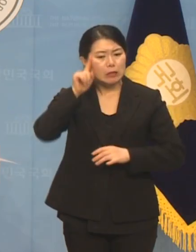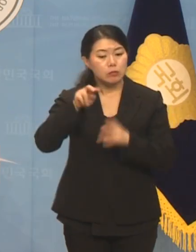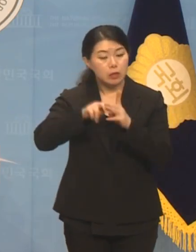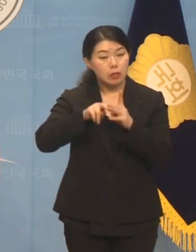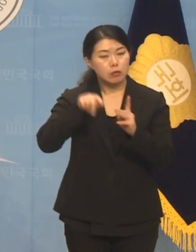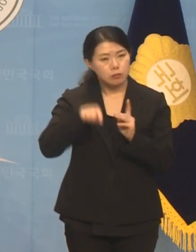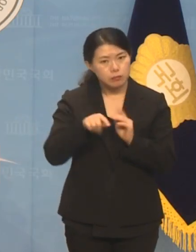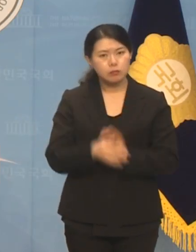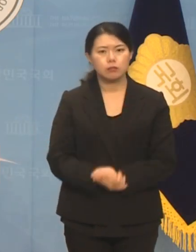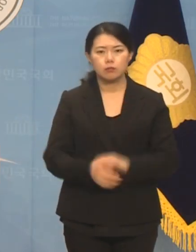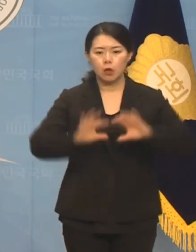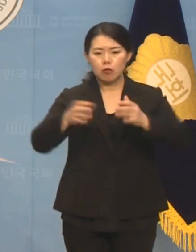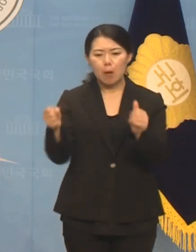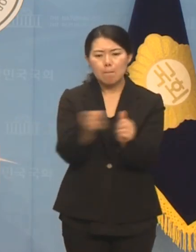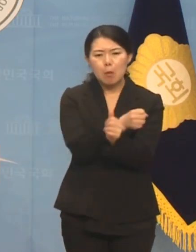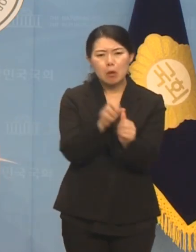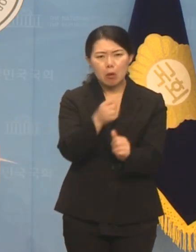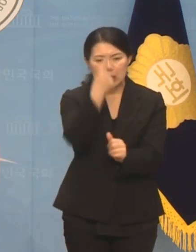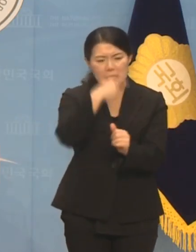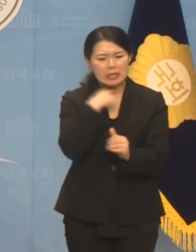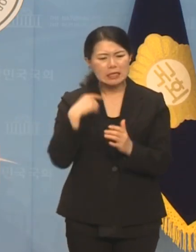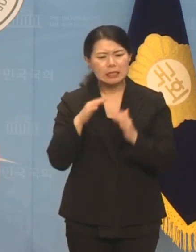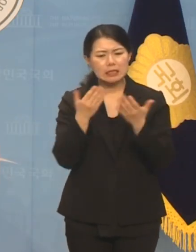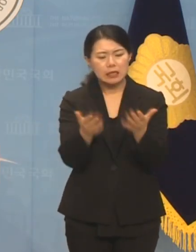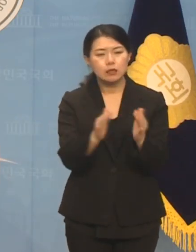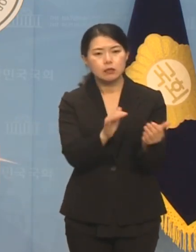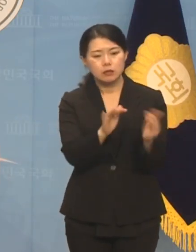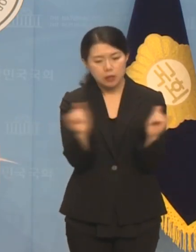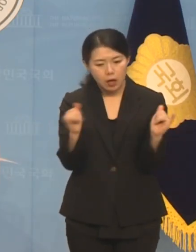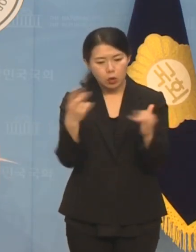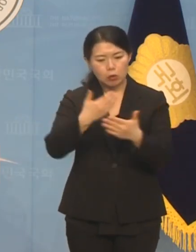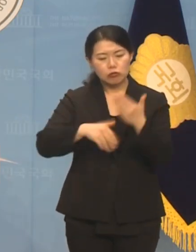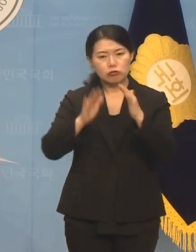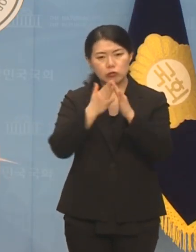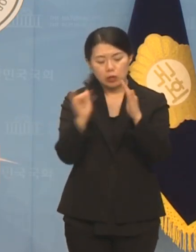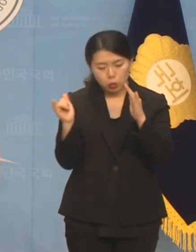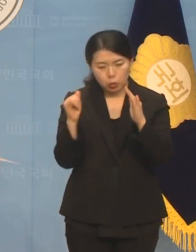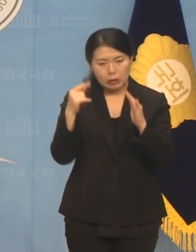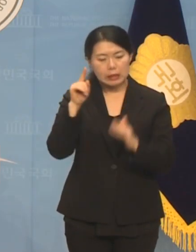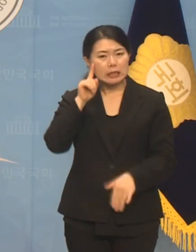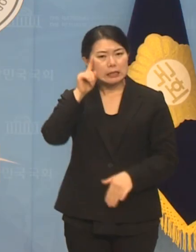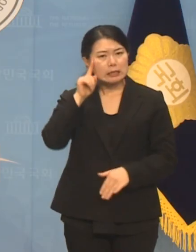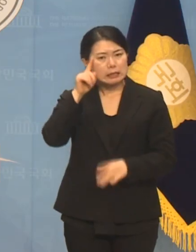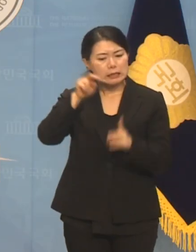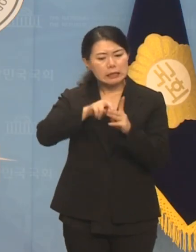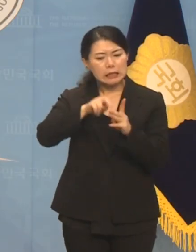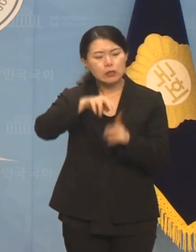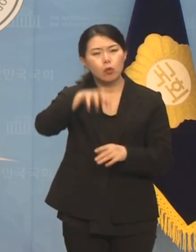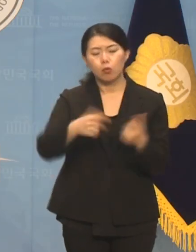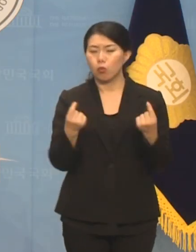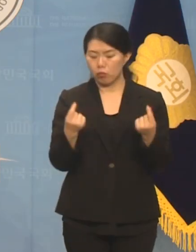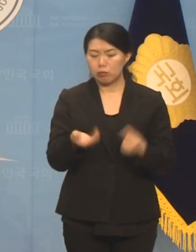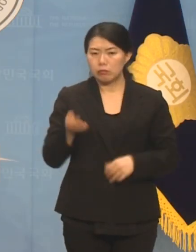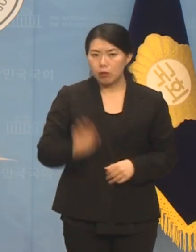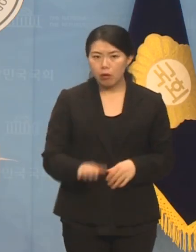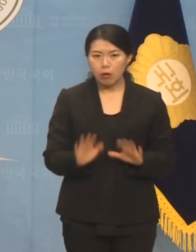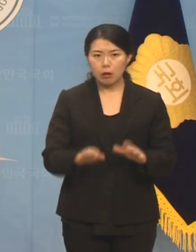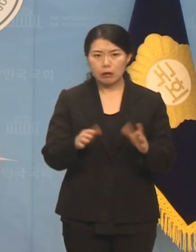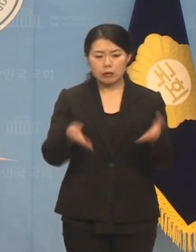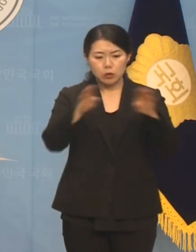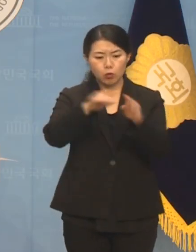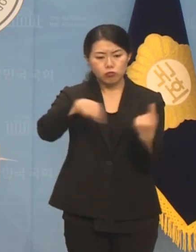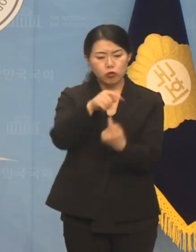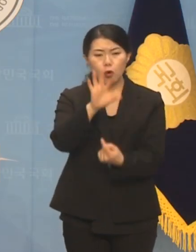국가트라우마센터는 국가폭력에 희생된 희생자와 유가족의 트라우마를 치유하는 기관임에도 불구하고 시설